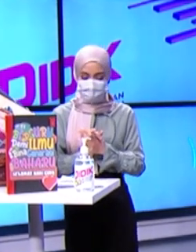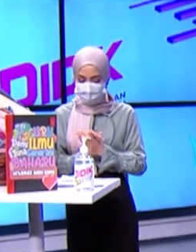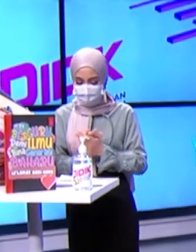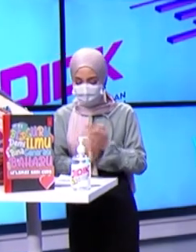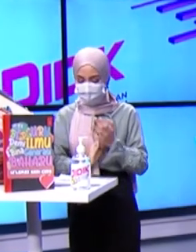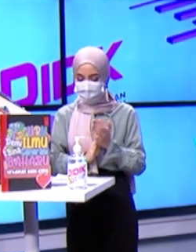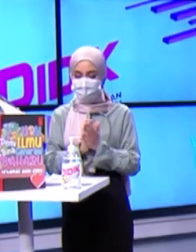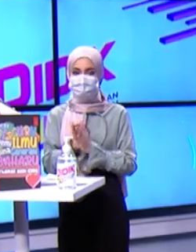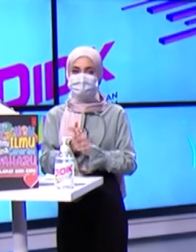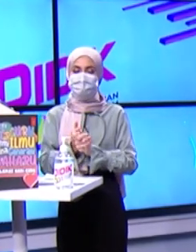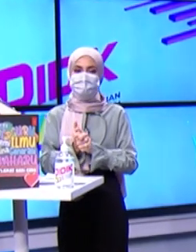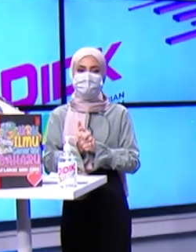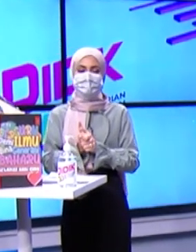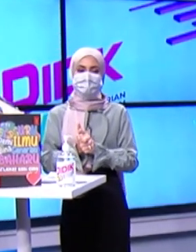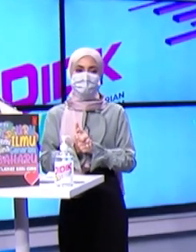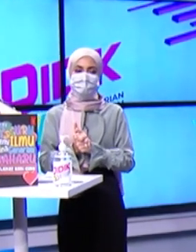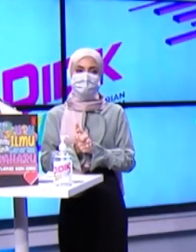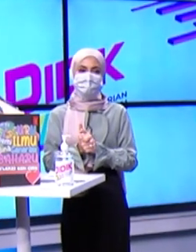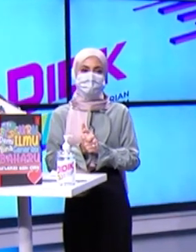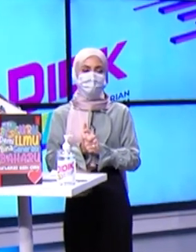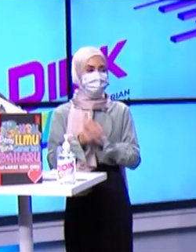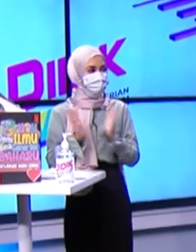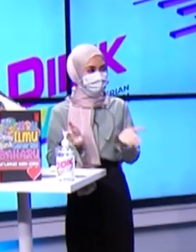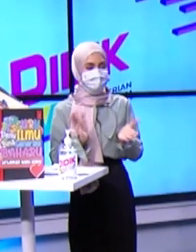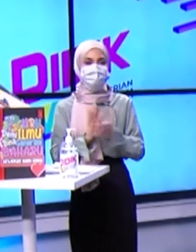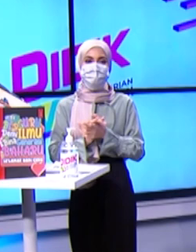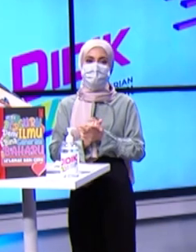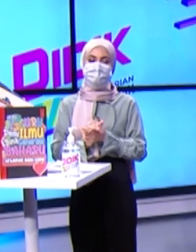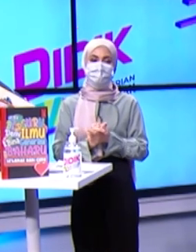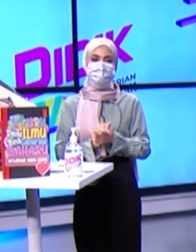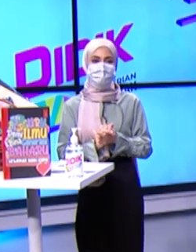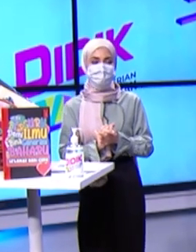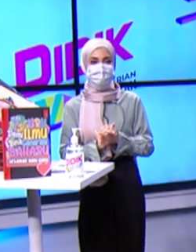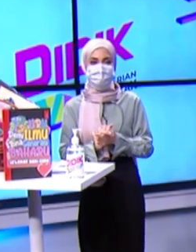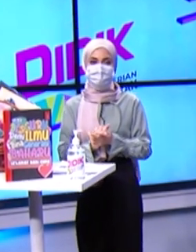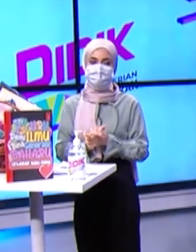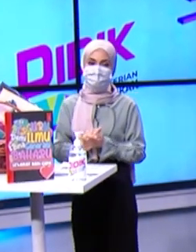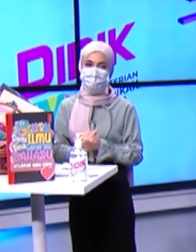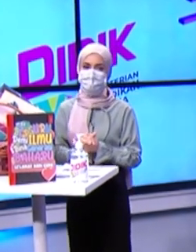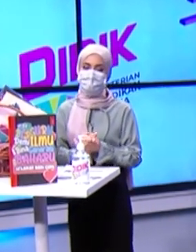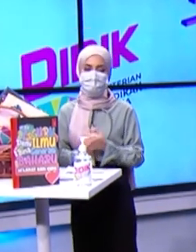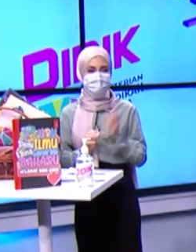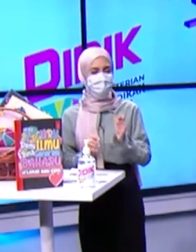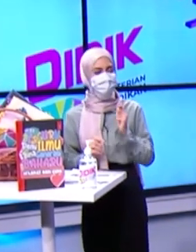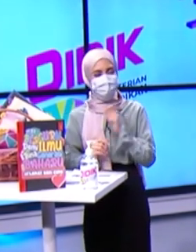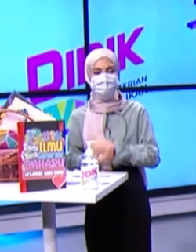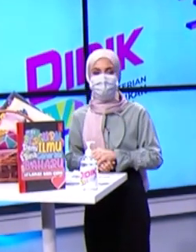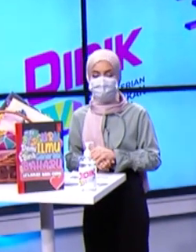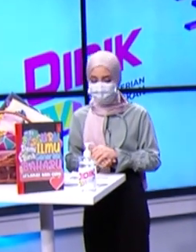bailah dan sebelum itu kita nak pergi ke padeh kawan-kawan saya Yang Terlupakan sama bersama-sama dengan kita Sebelum kita tanya ceuk kita kejar